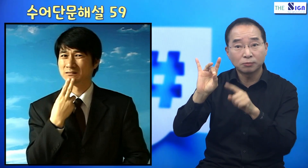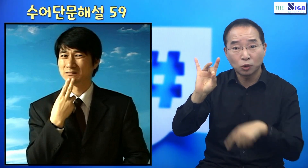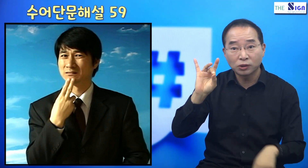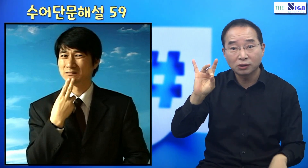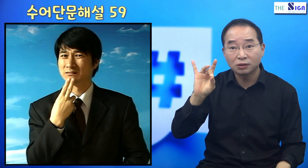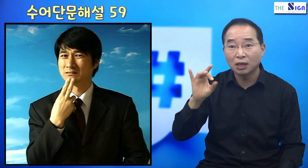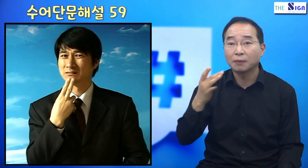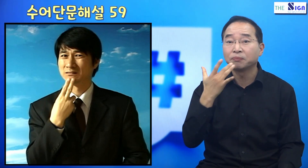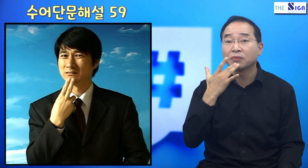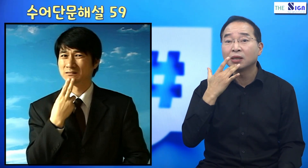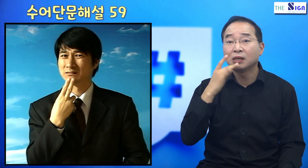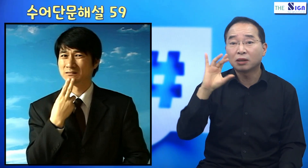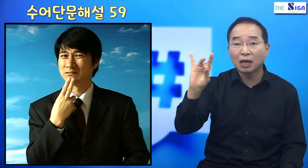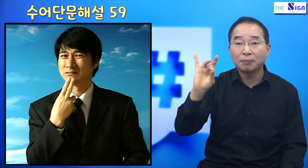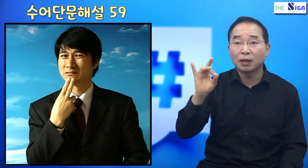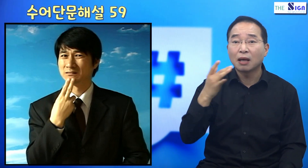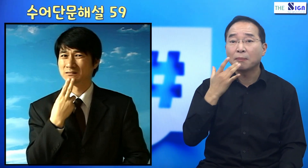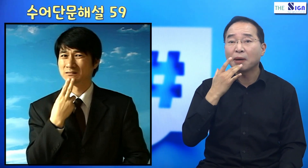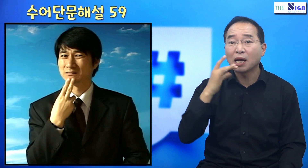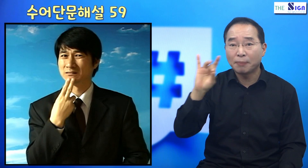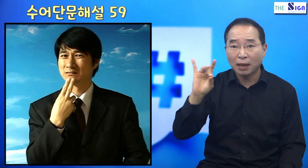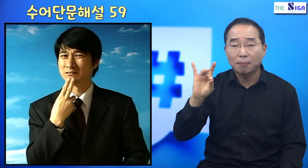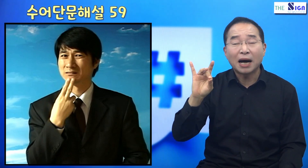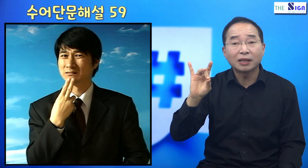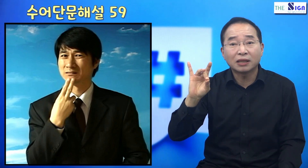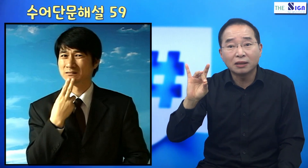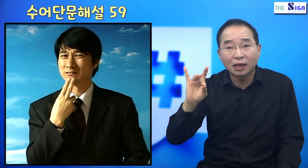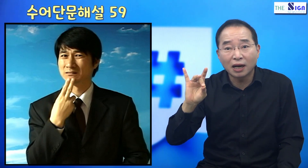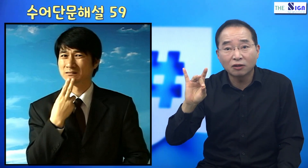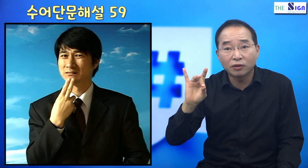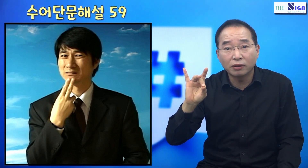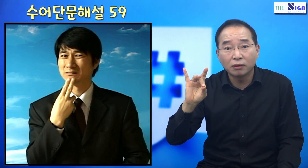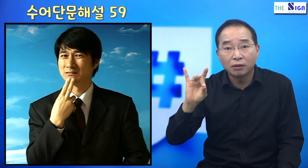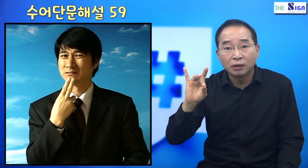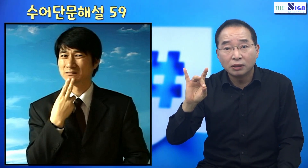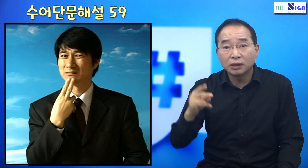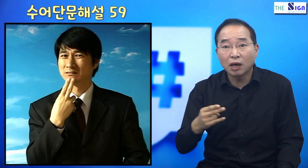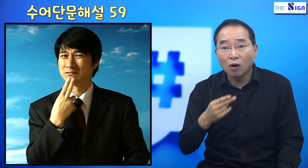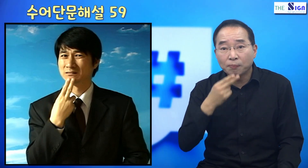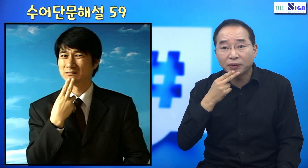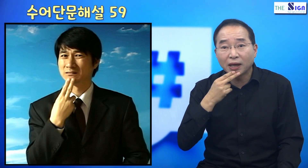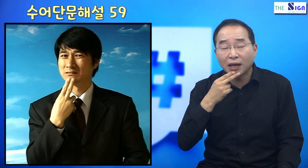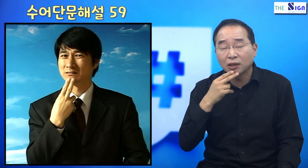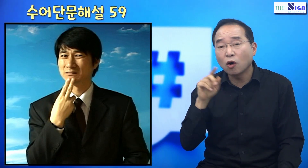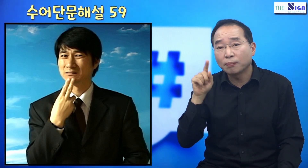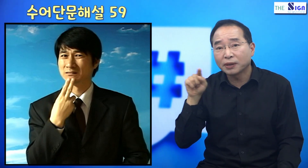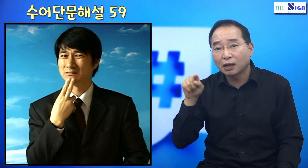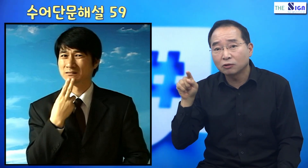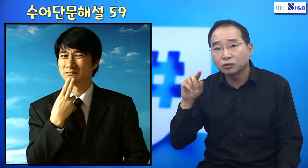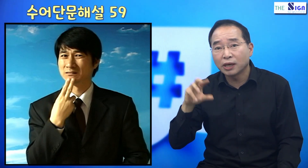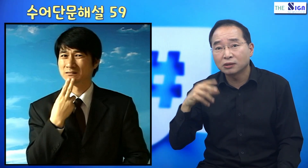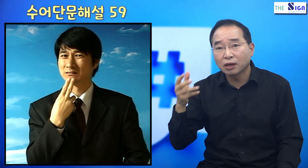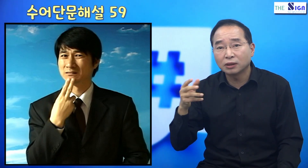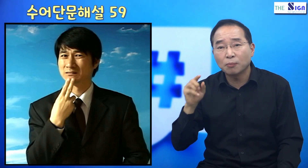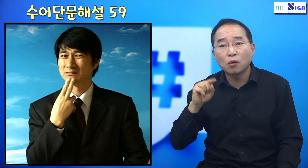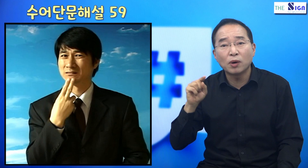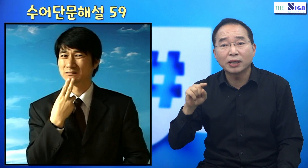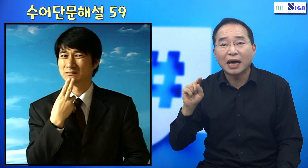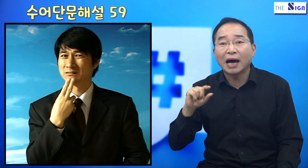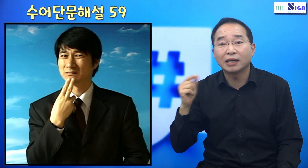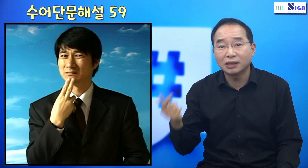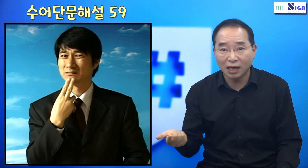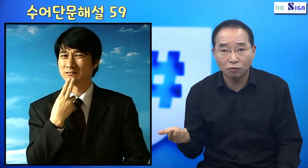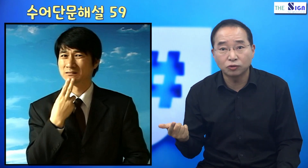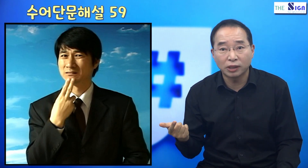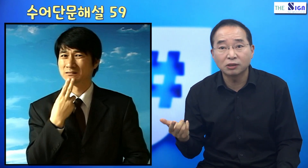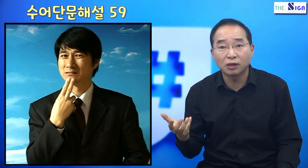백화점이나 이렇게 쓰는데 이렇게 하면 말백, 말이 된다라는 거예요. 이게 없다라고 우리가 해석할 때 뭐뭐한